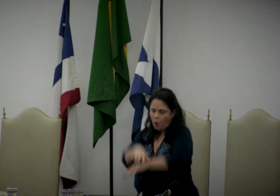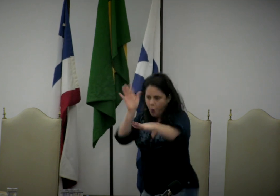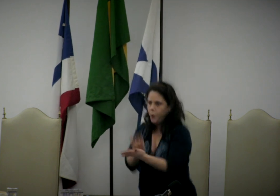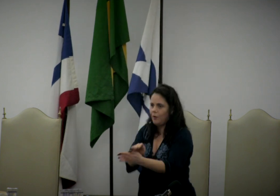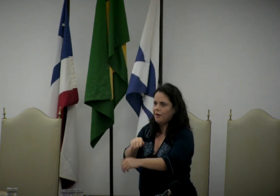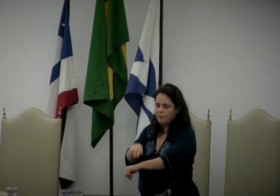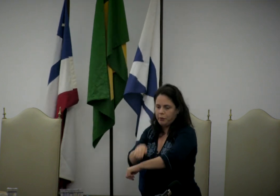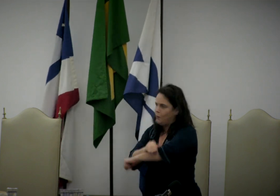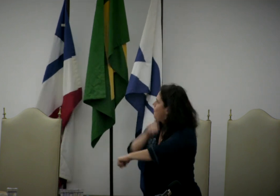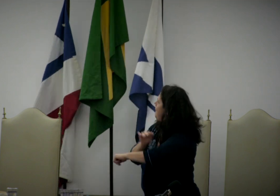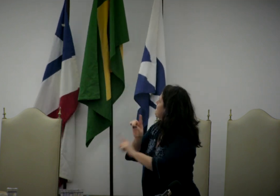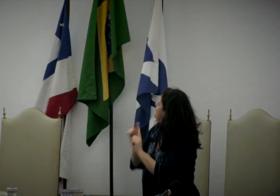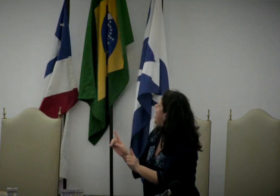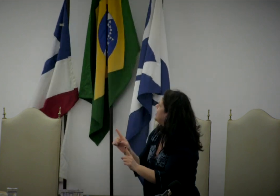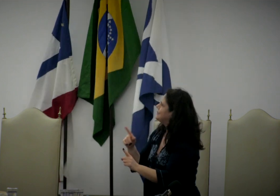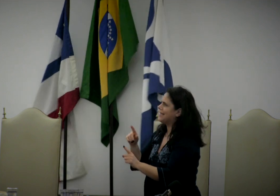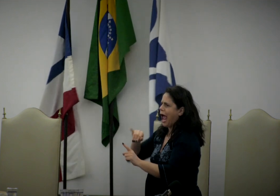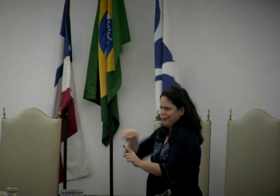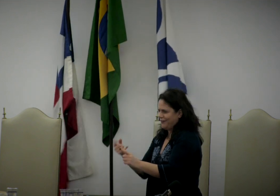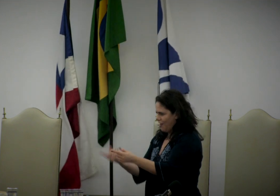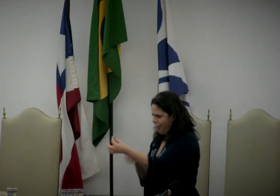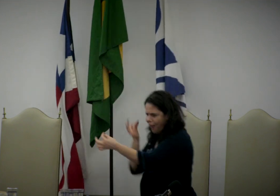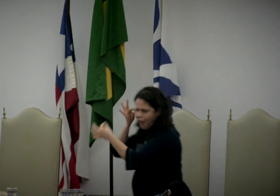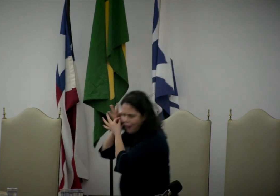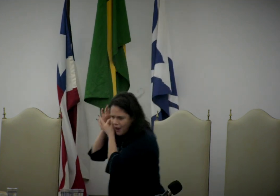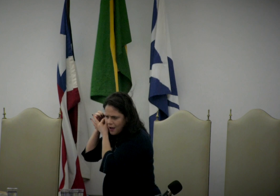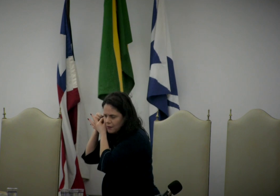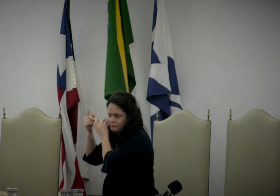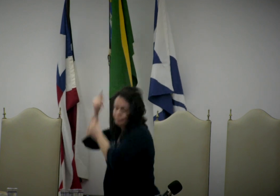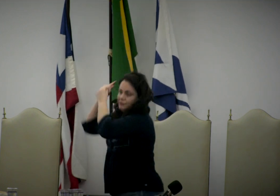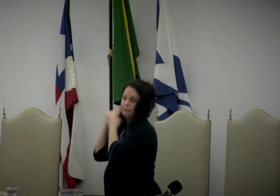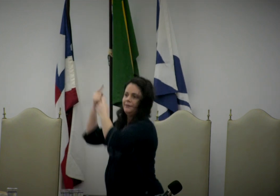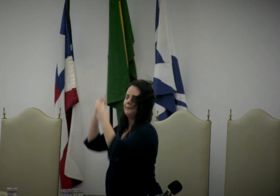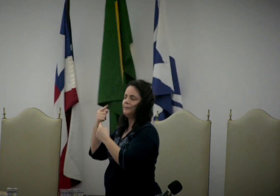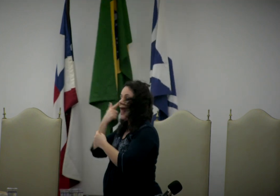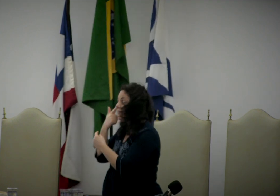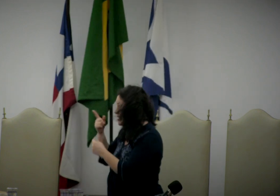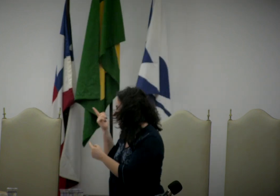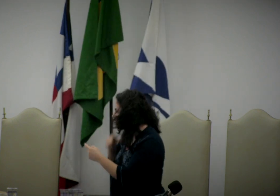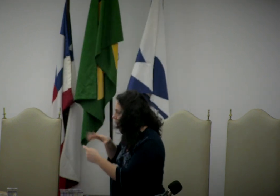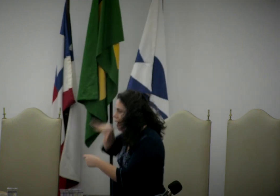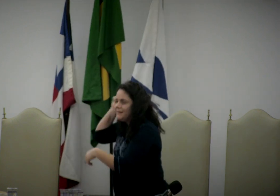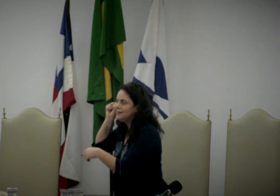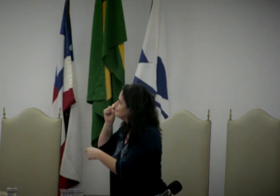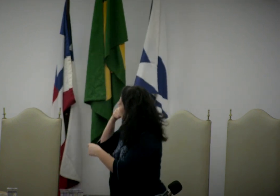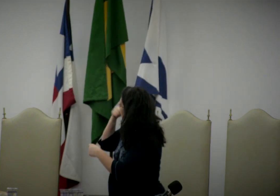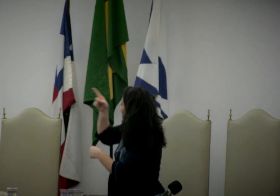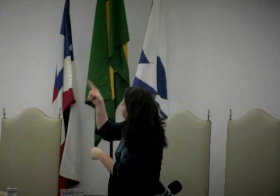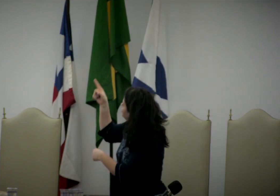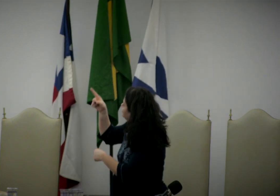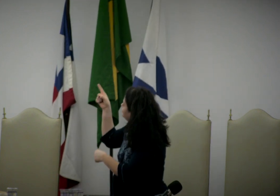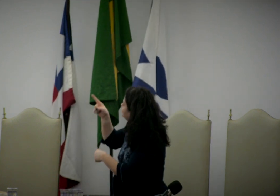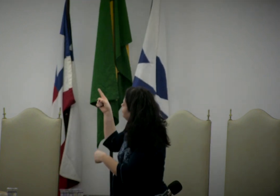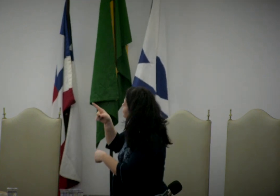Ele viu que ele fez uma pesquisa, existia uma pesquisa que com a eletricidade conseguia mexer